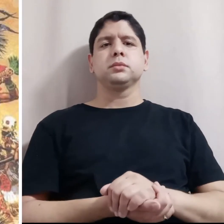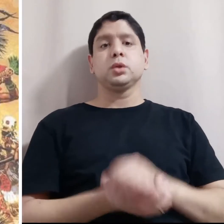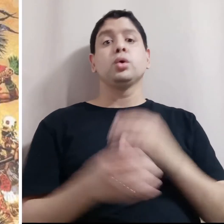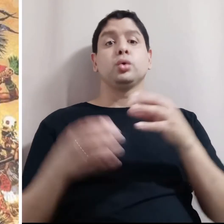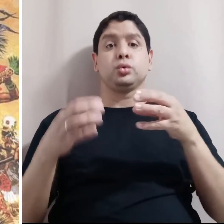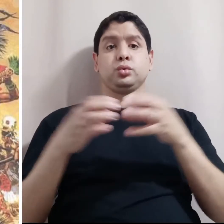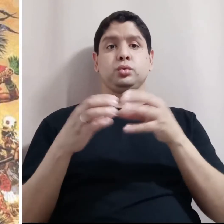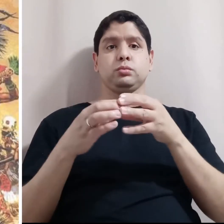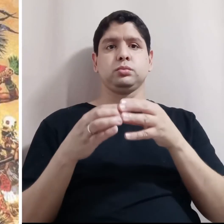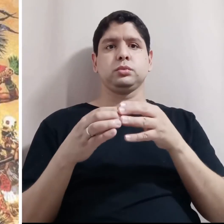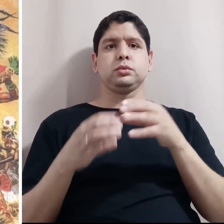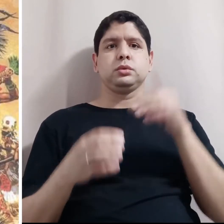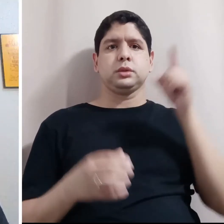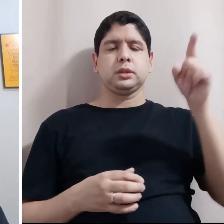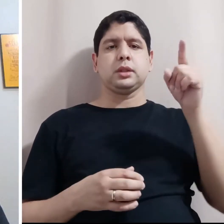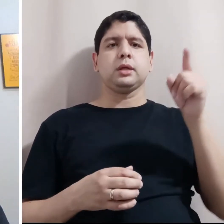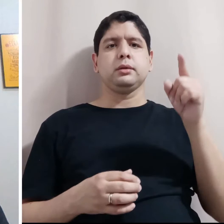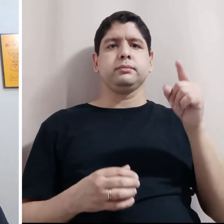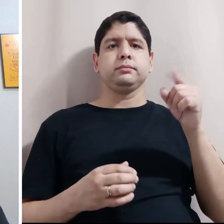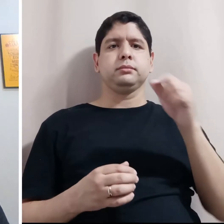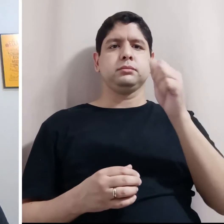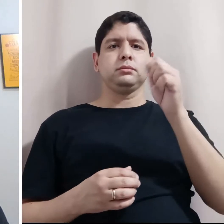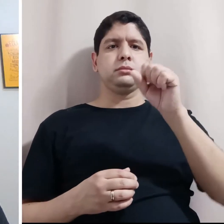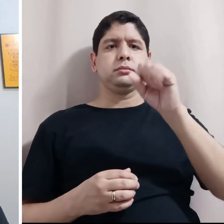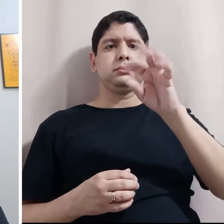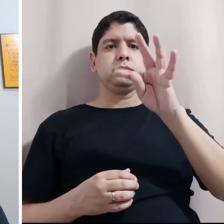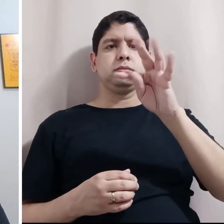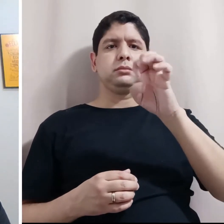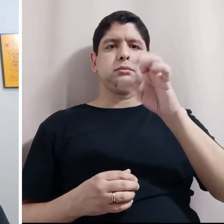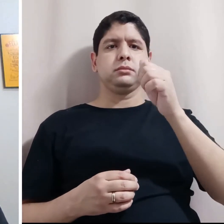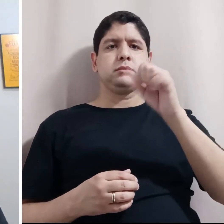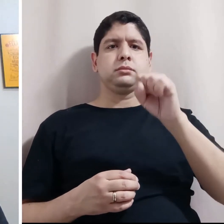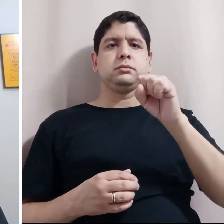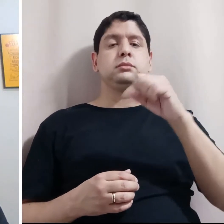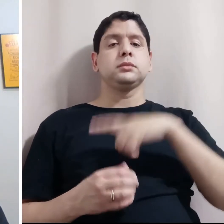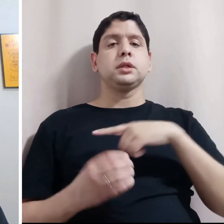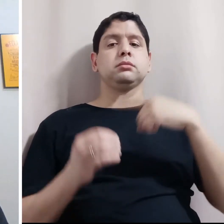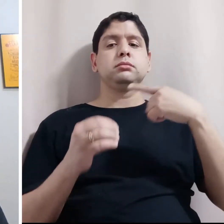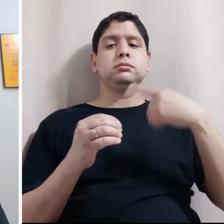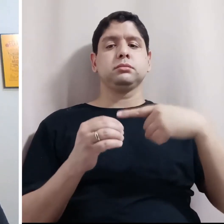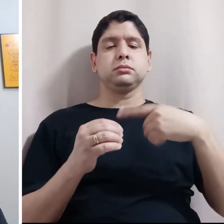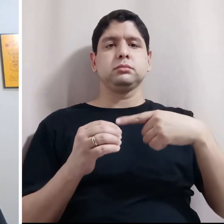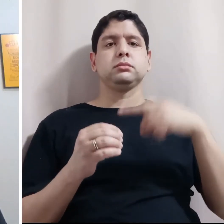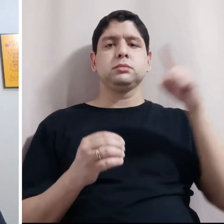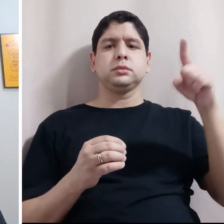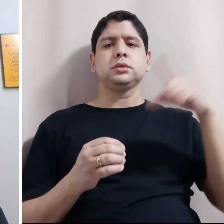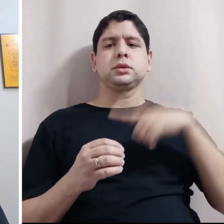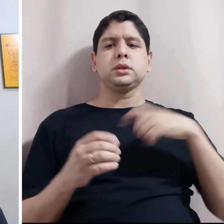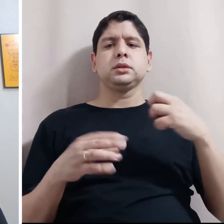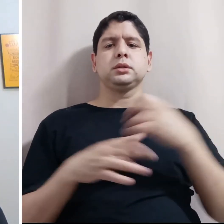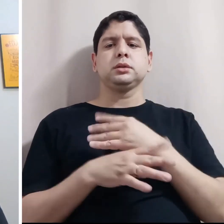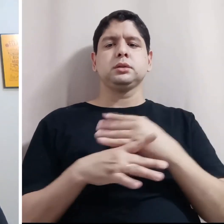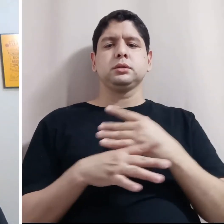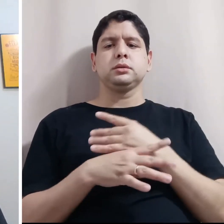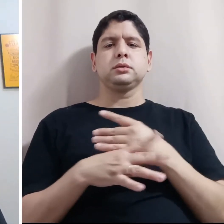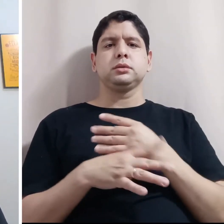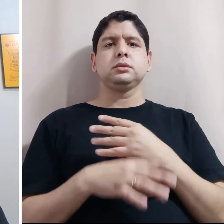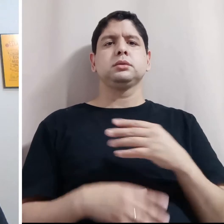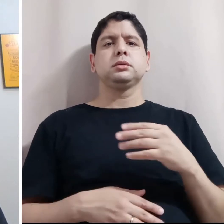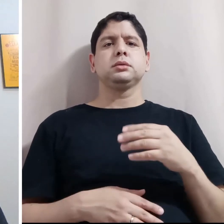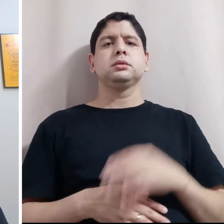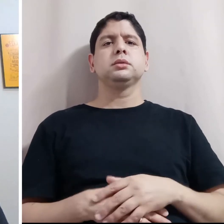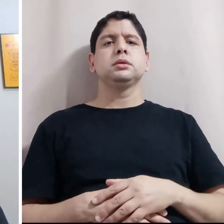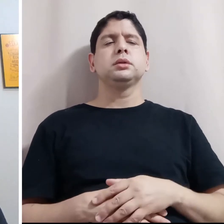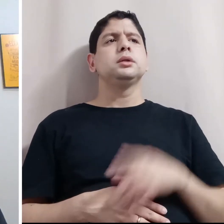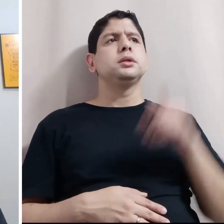Os astecas também, né, viveram em cidades, e a principal cidade deles, a capital do Império Azteca,